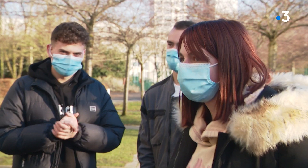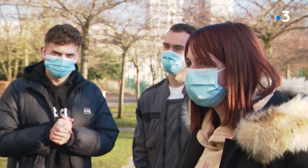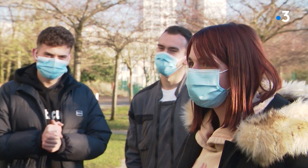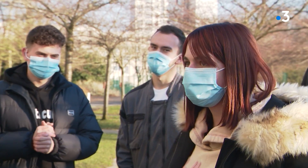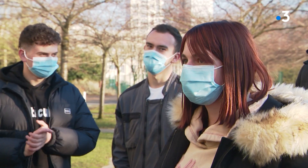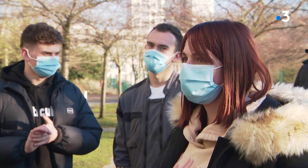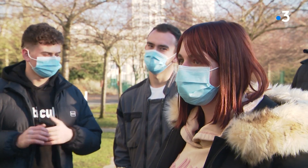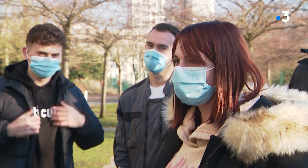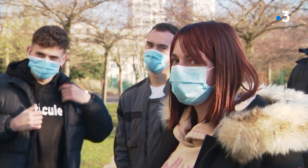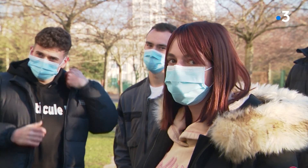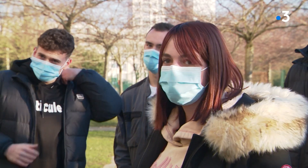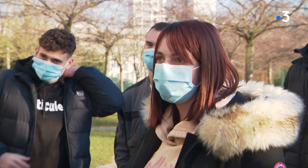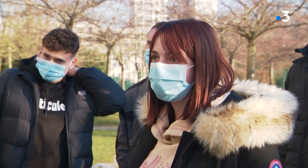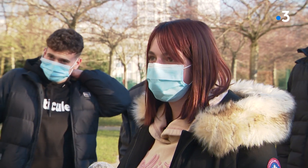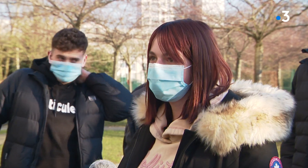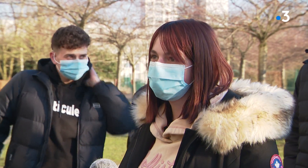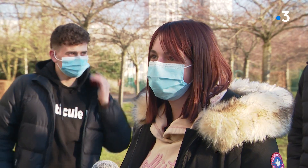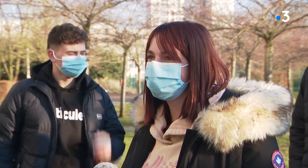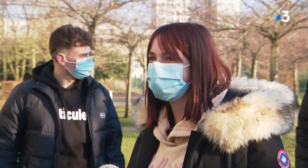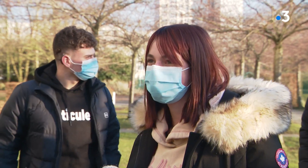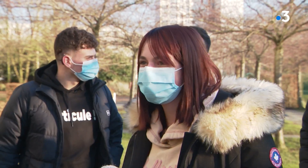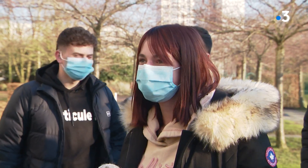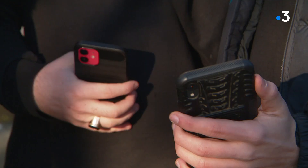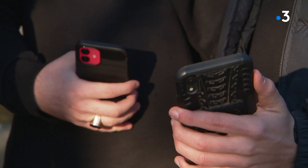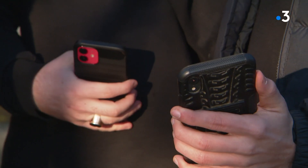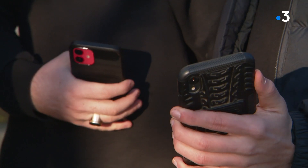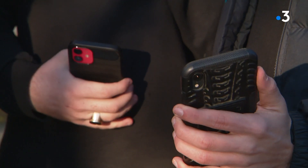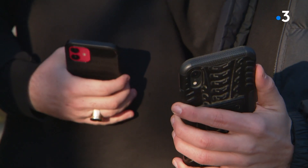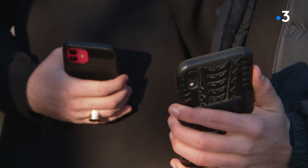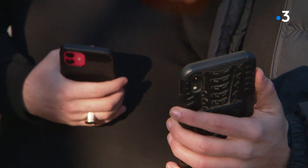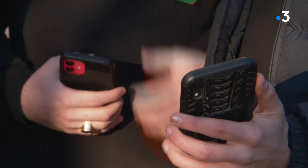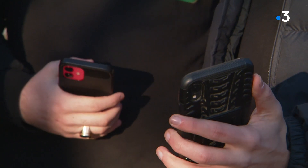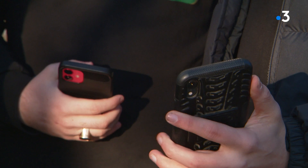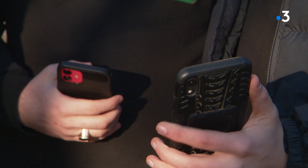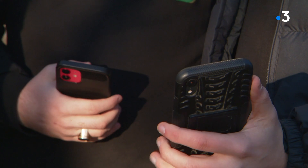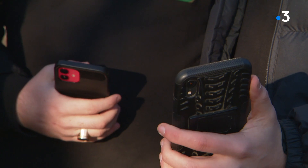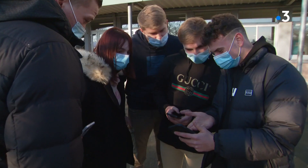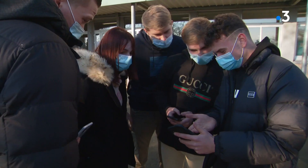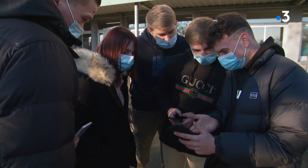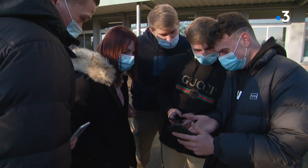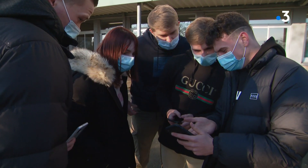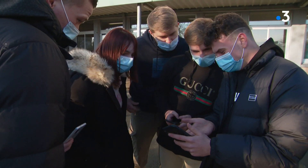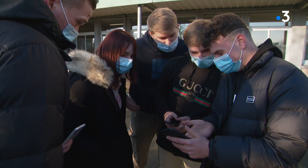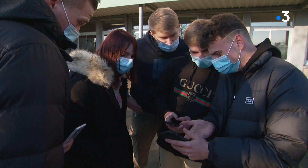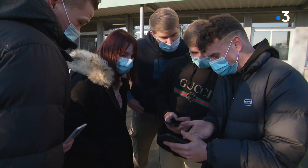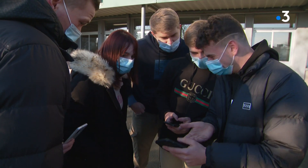intéressant le langage des signes, tout ça, c'est bien ce qu'il fait je trouve. Résultat, aujourd'hui, plus de 700 000 abonnés.